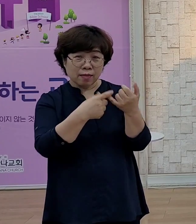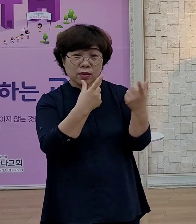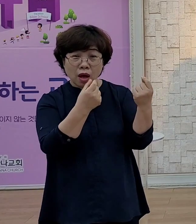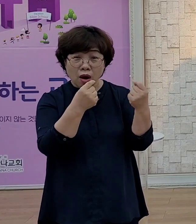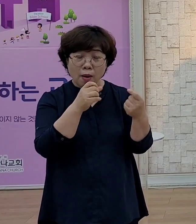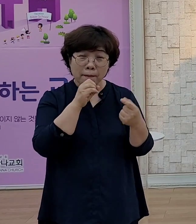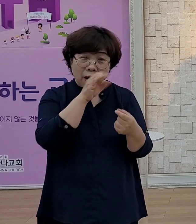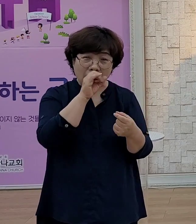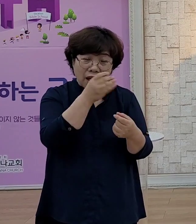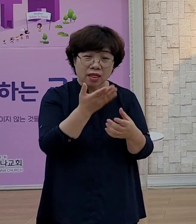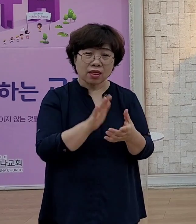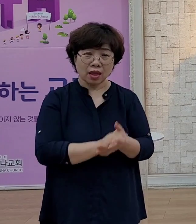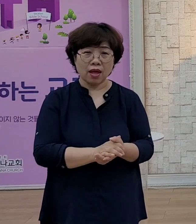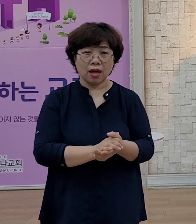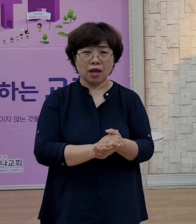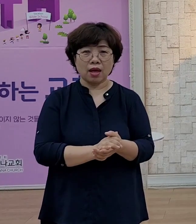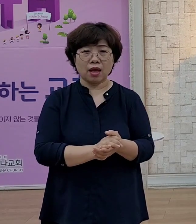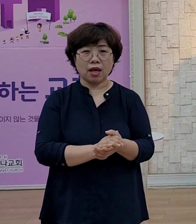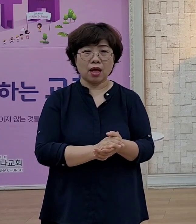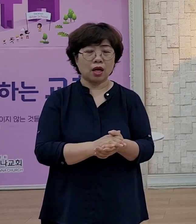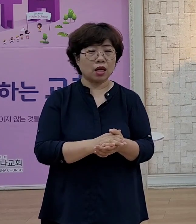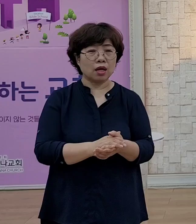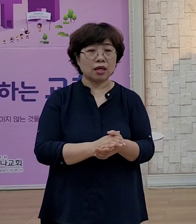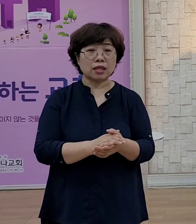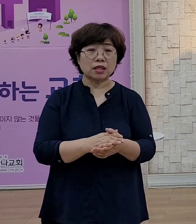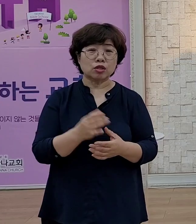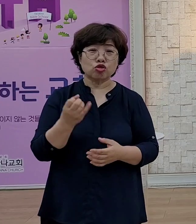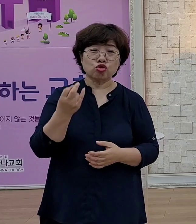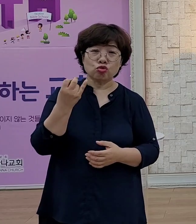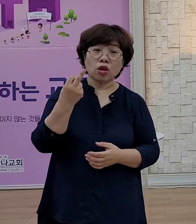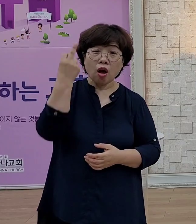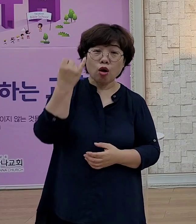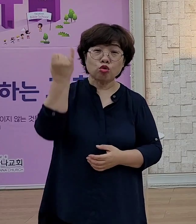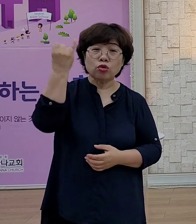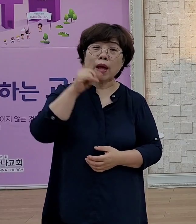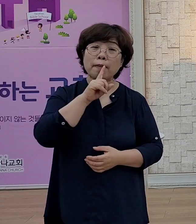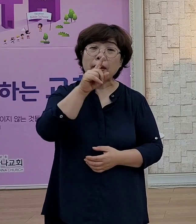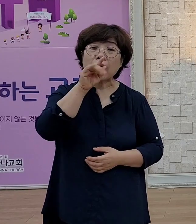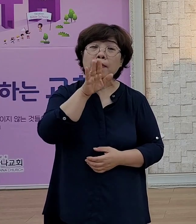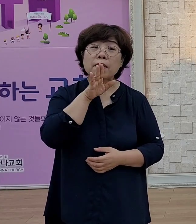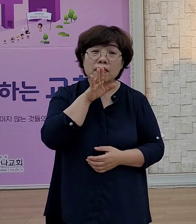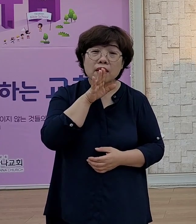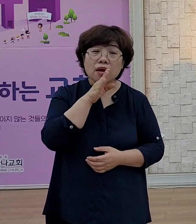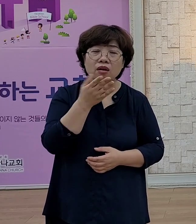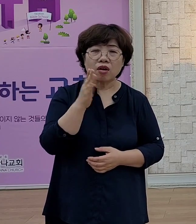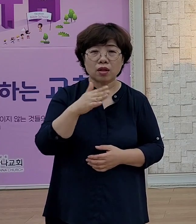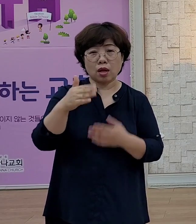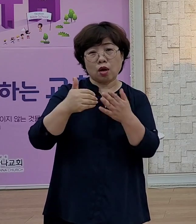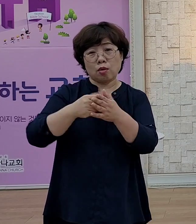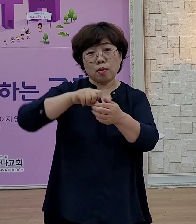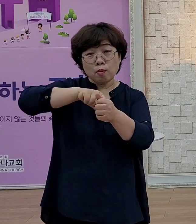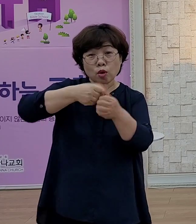있느냐. 누가 봐도 그 아론과 미리암의 말이 맞다니까요. 근데 하나님은 누구를 벌하셨어요?